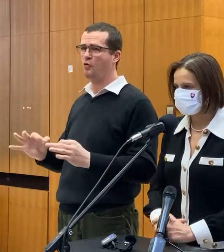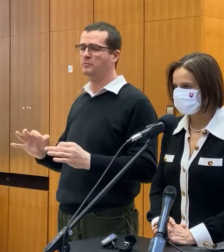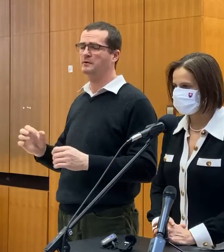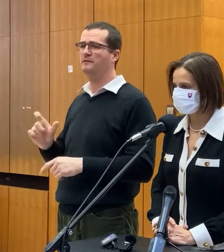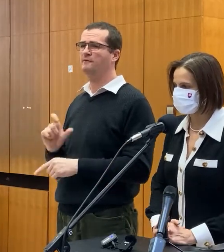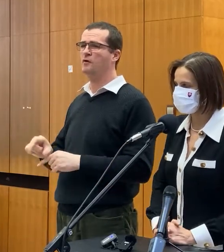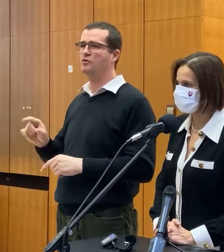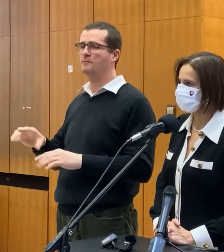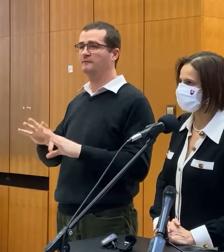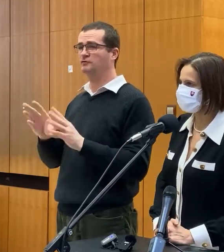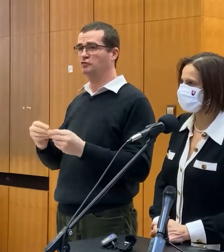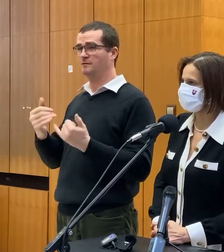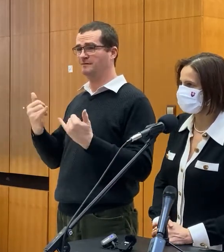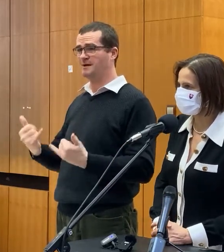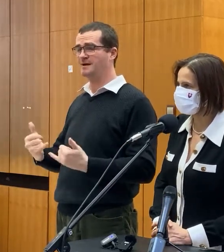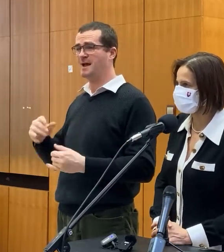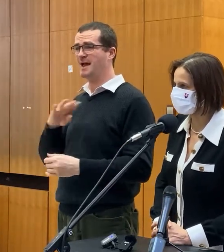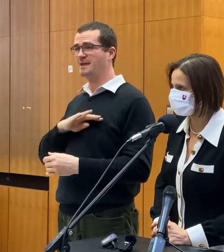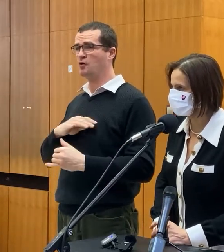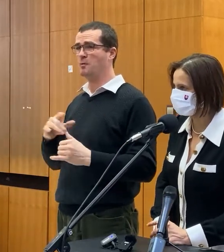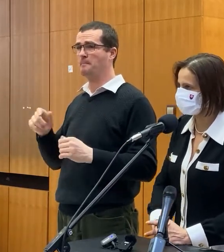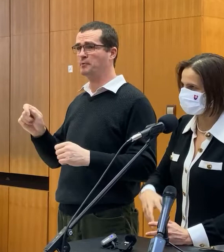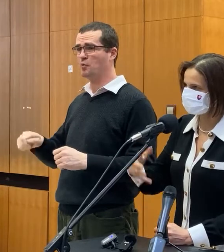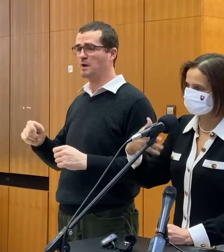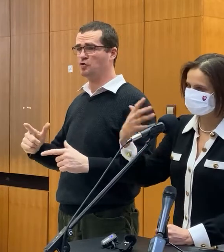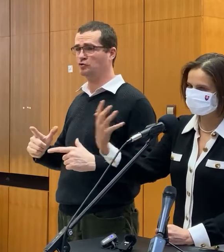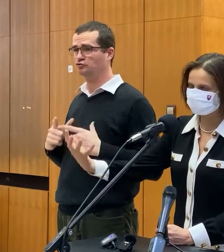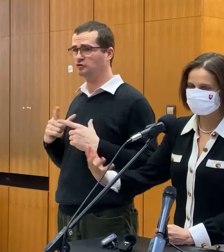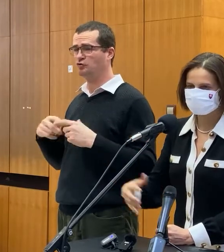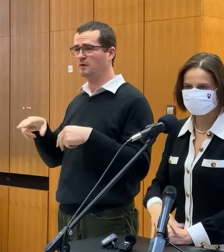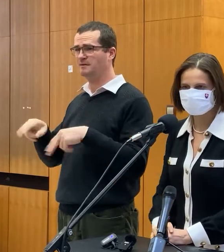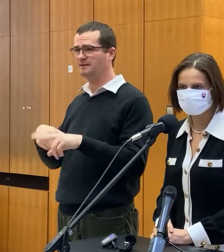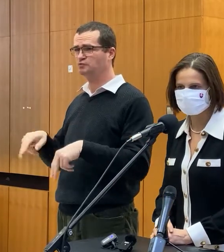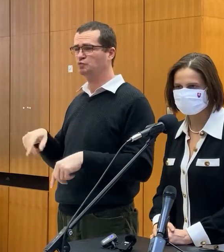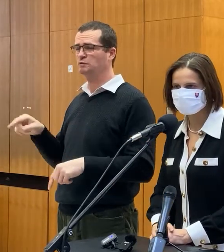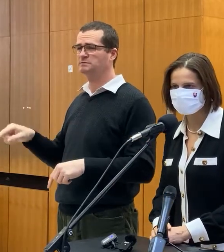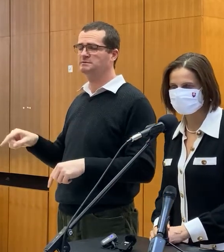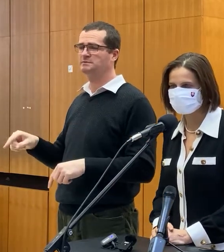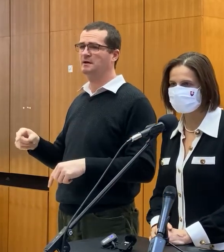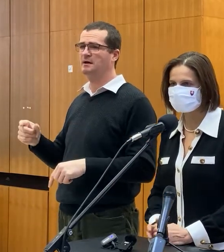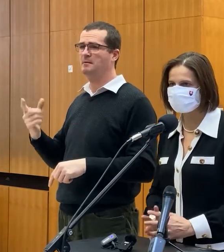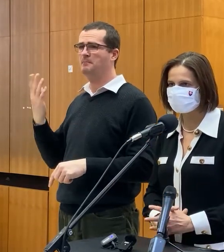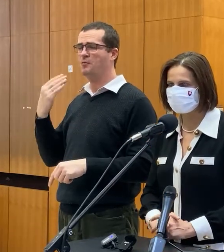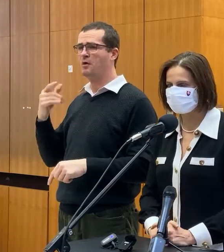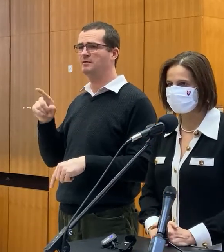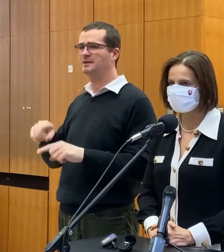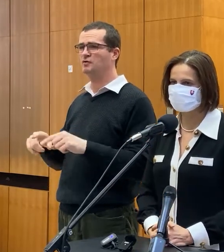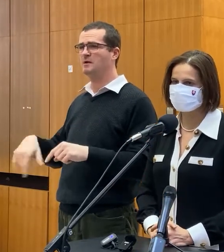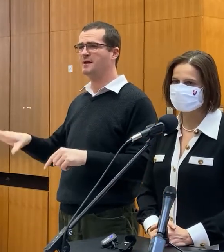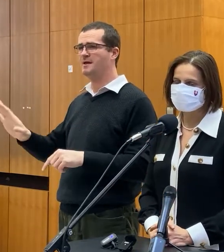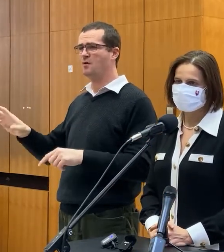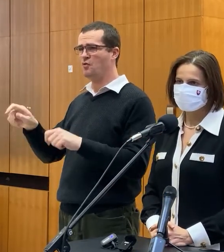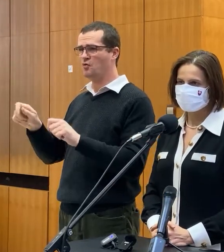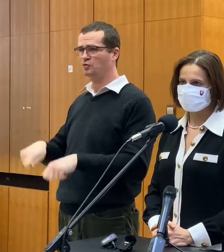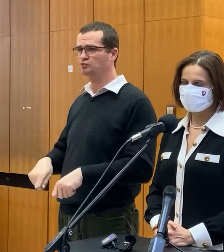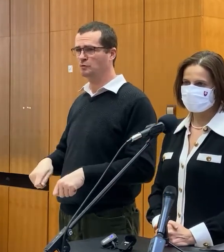ohľadom na všetko, čo teraz generálny prokurátor prežil a zažil, aj tú debatu, ktorú vyvolali niektoré jeho